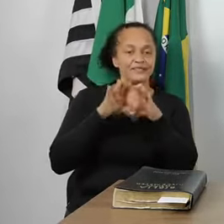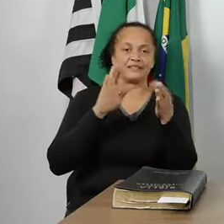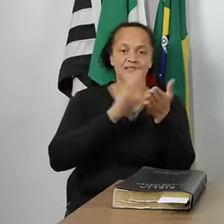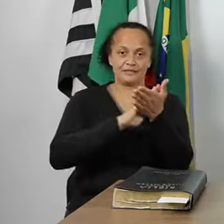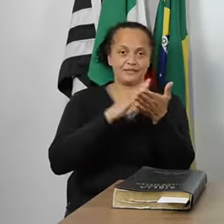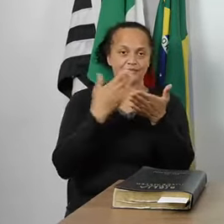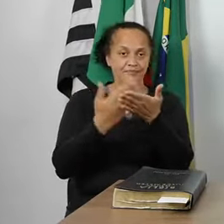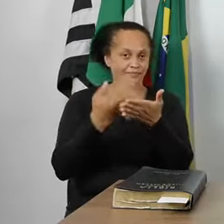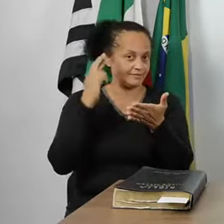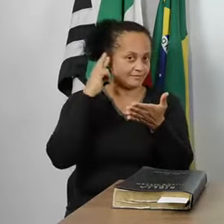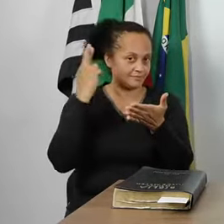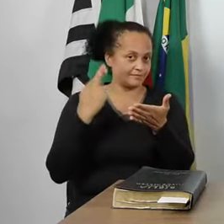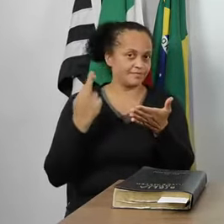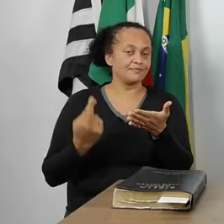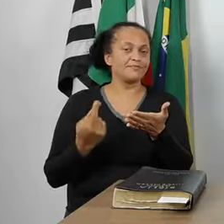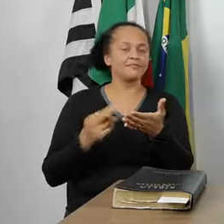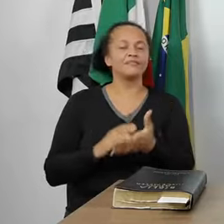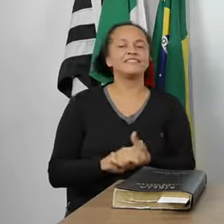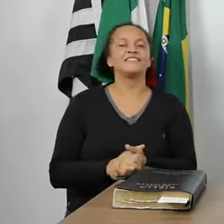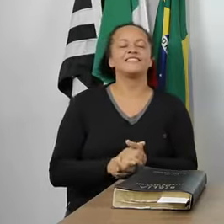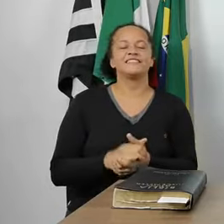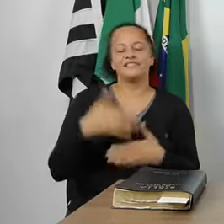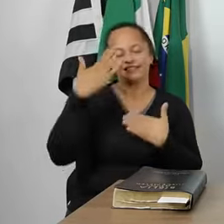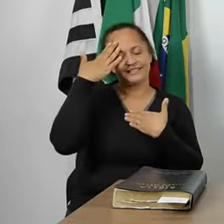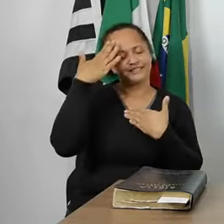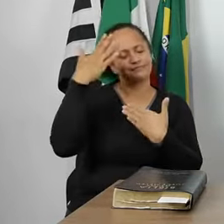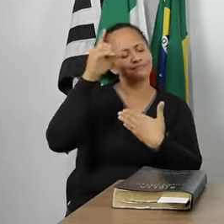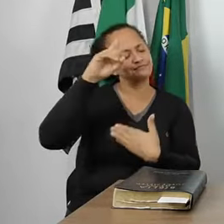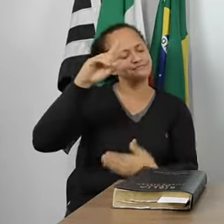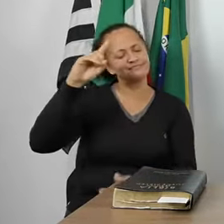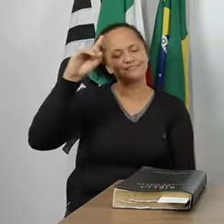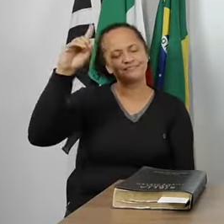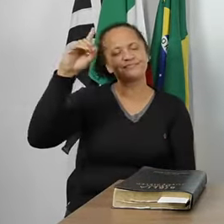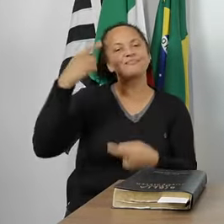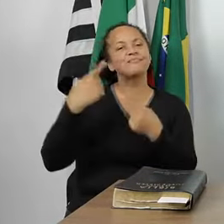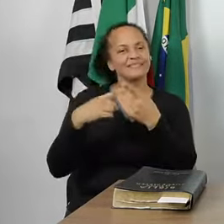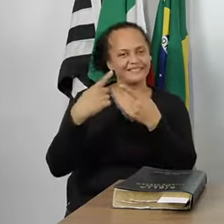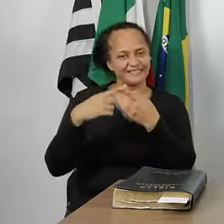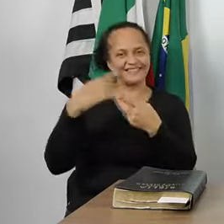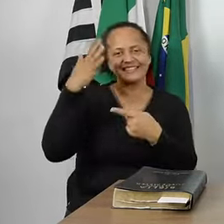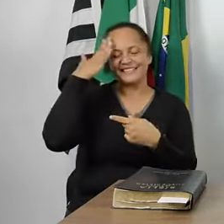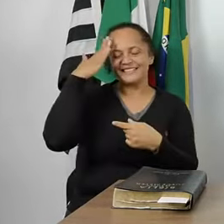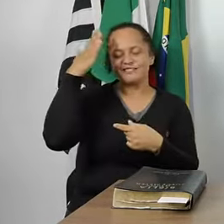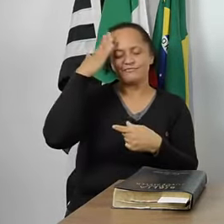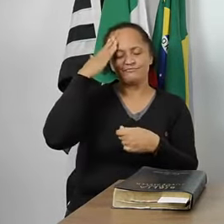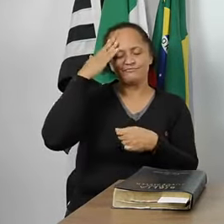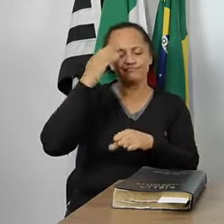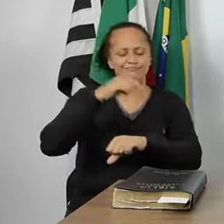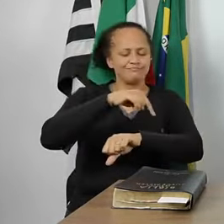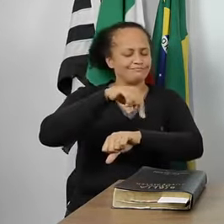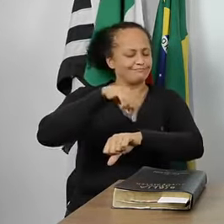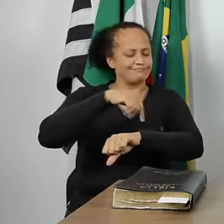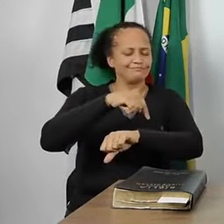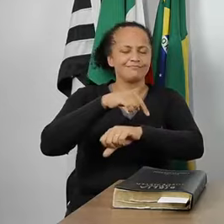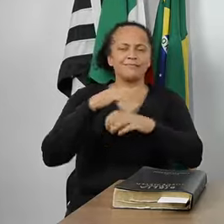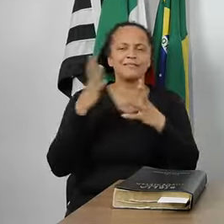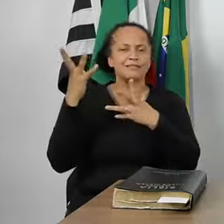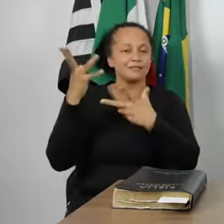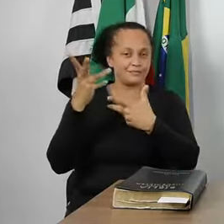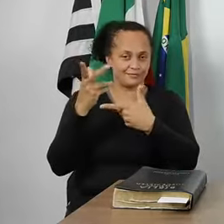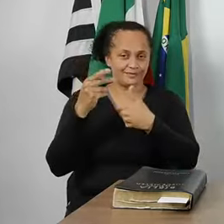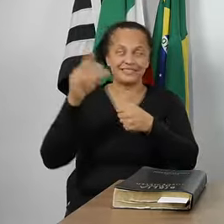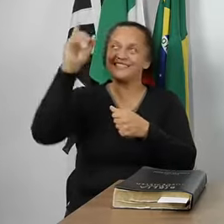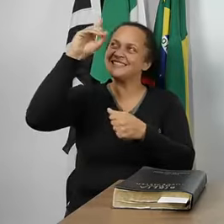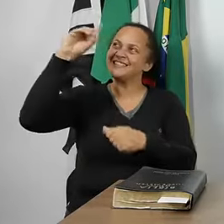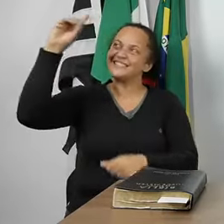Eduardo, filhinho dela. E agradecemos a Deus, porque sabemos que é um tempo precioso onde Deus vai ministrar nosso coração,